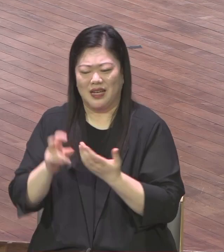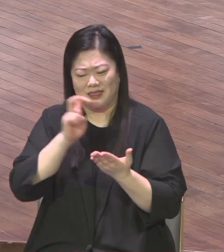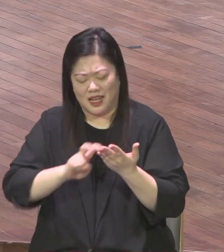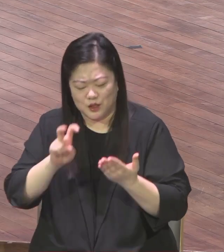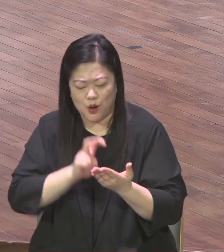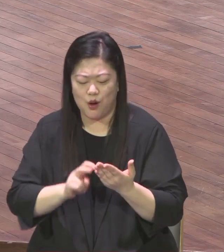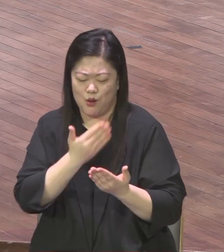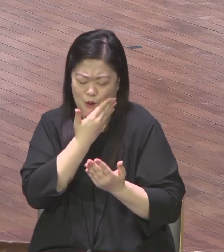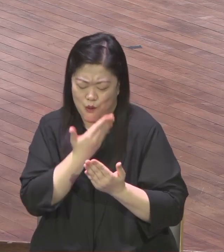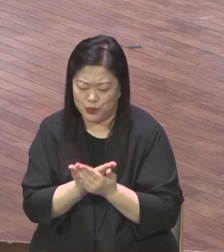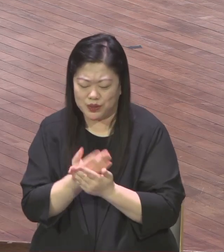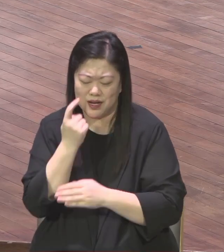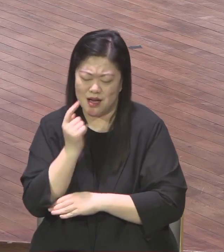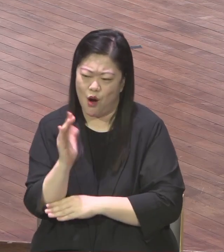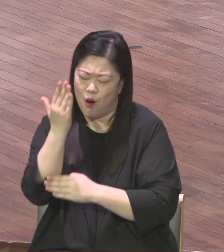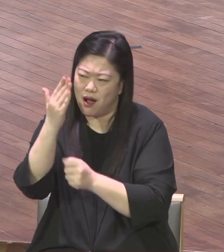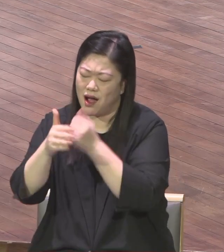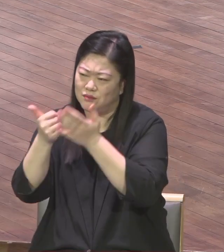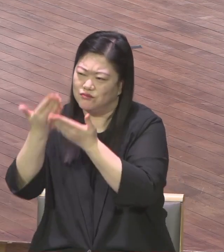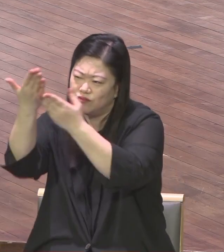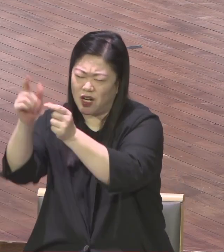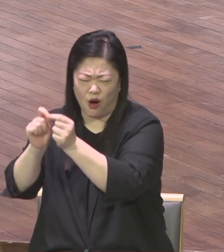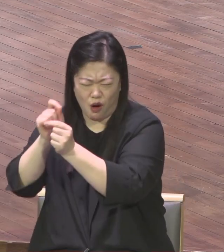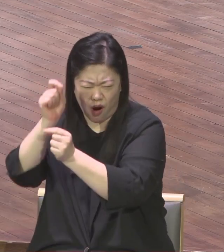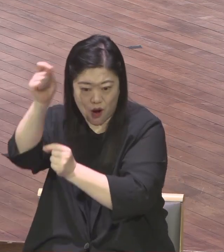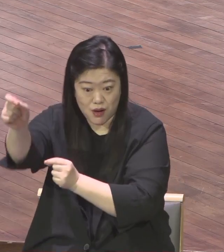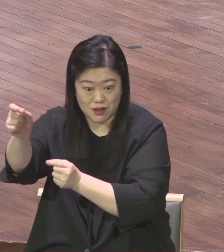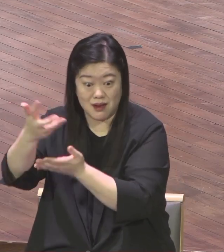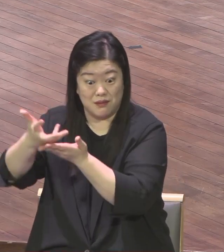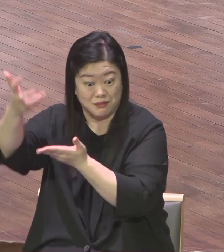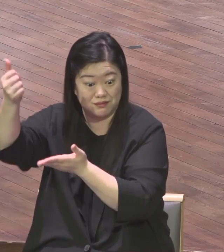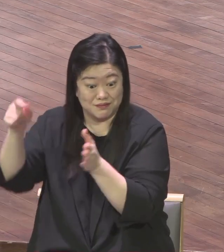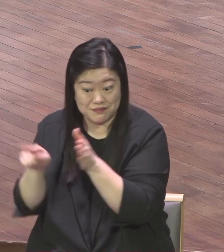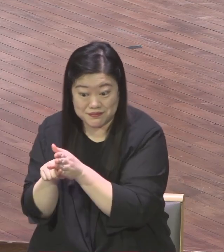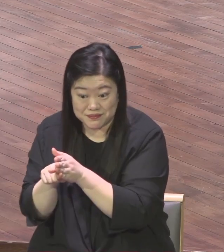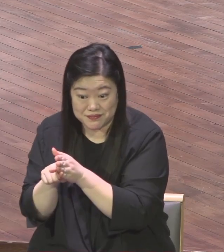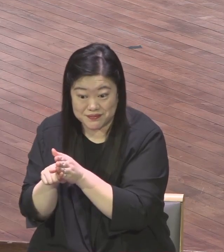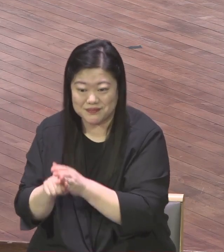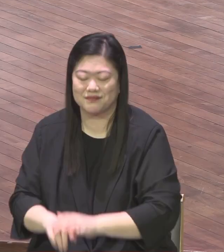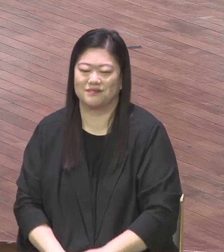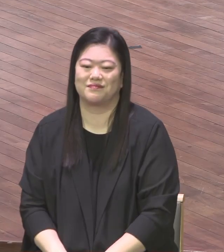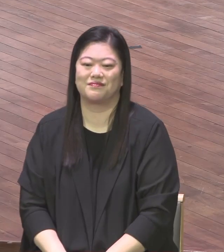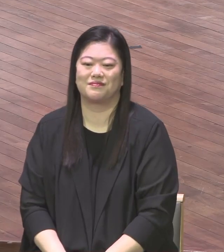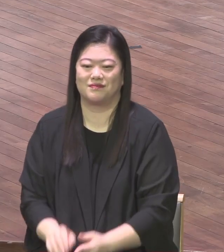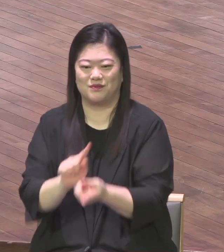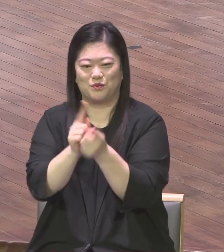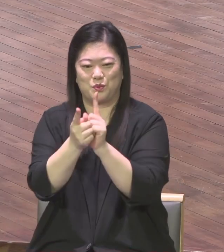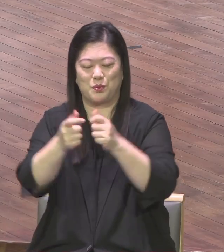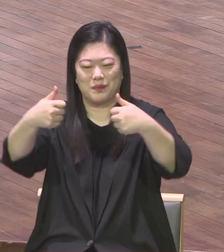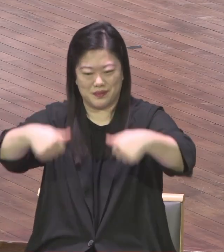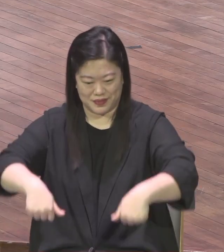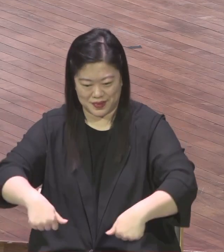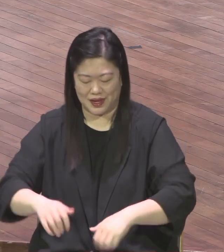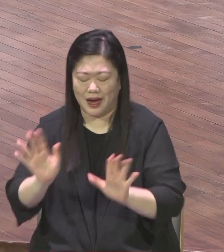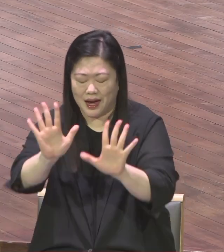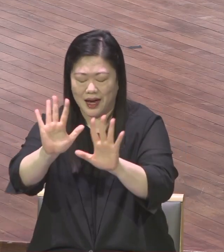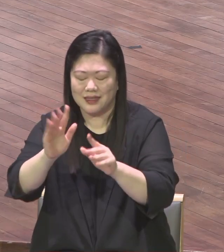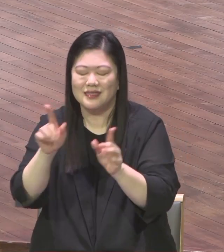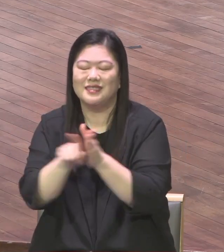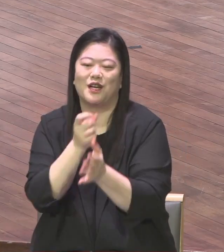찬송과 종교 영광 하나님이 받으신 줄로 믿습니다. 오늘은 찬양이었습니다. 신앙